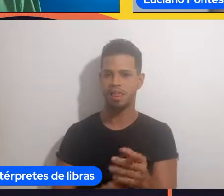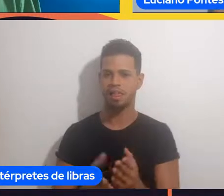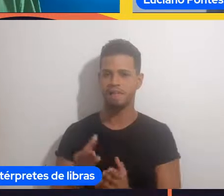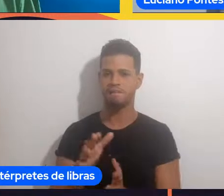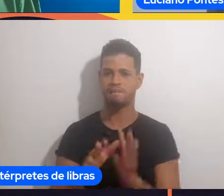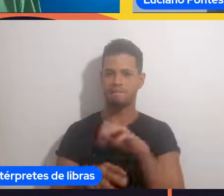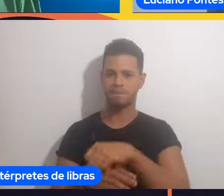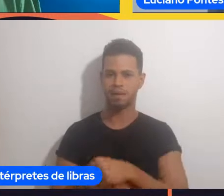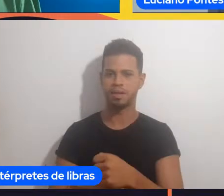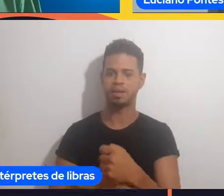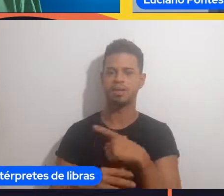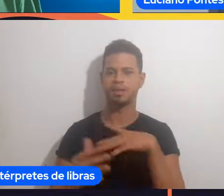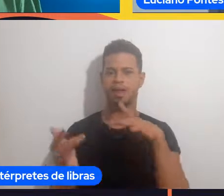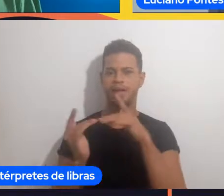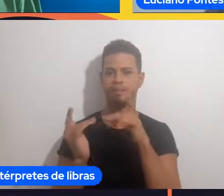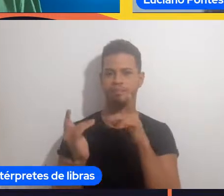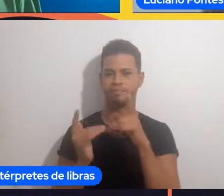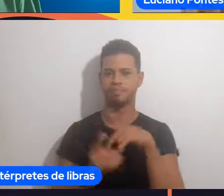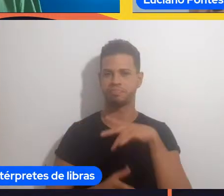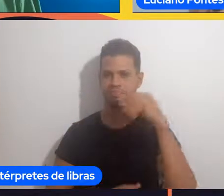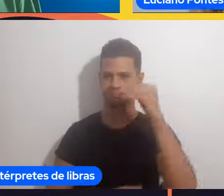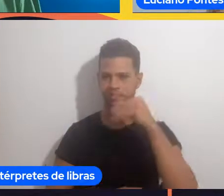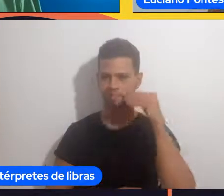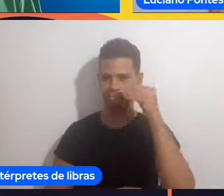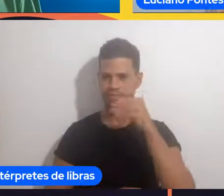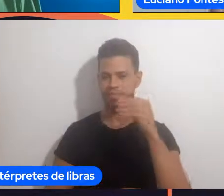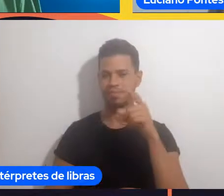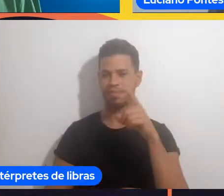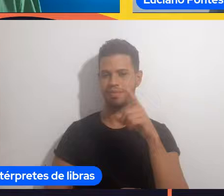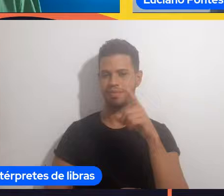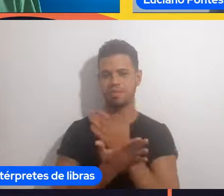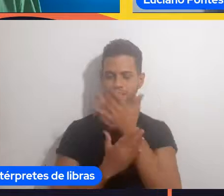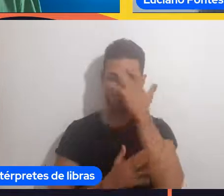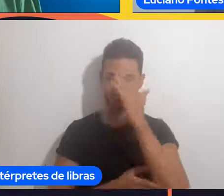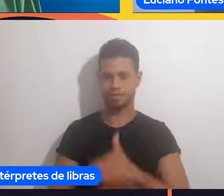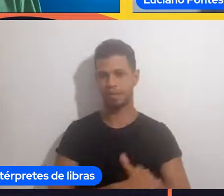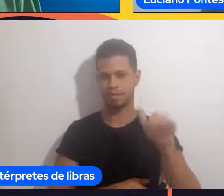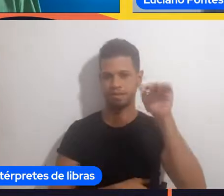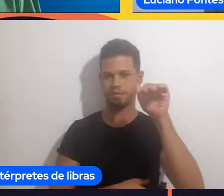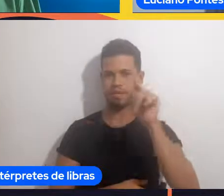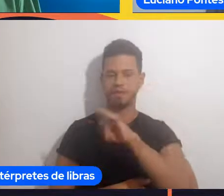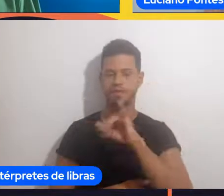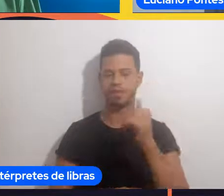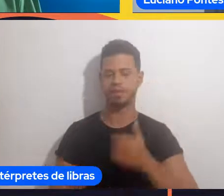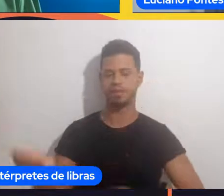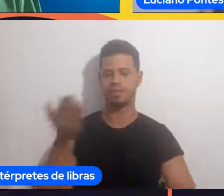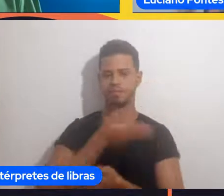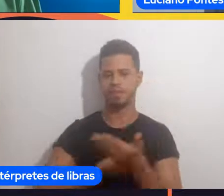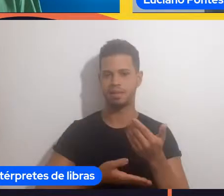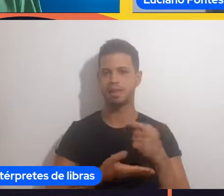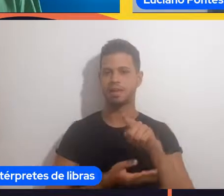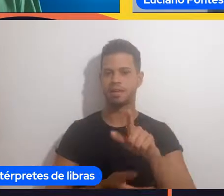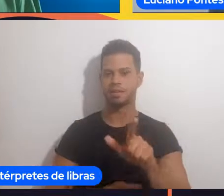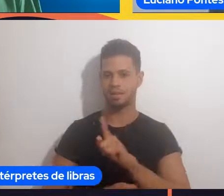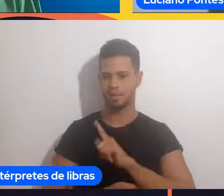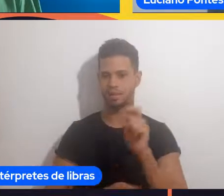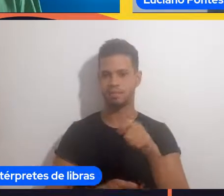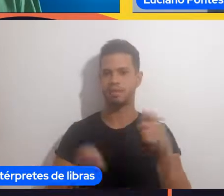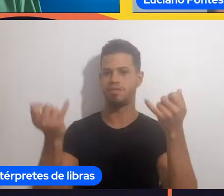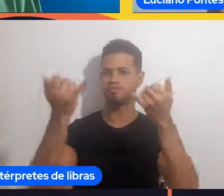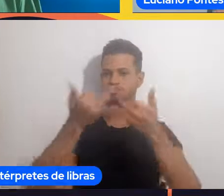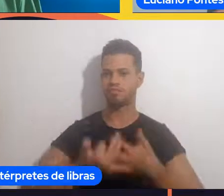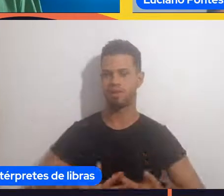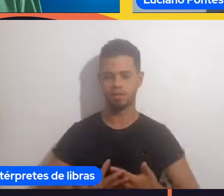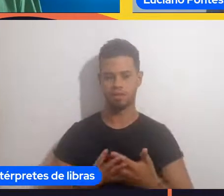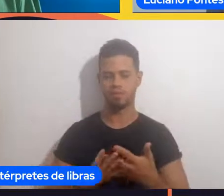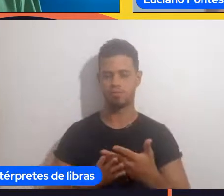uma conexão na experiência de qualquer adulto que vá mediar essas relações, que acontece também sem uma explicação não verbal, né? Eu